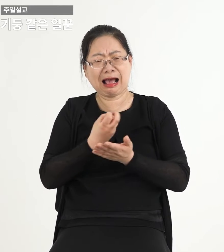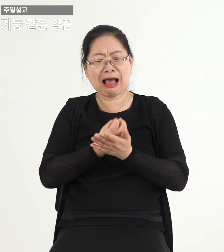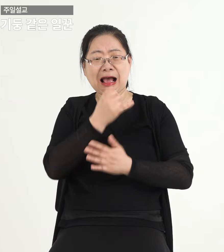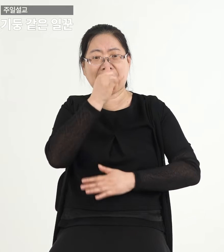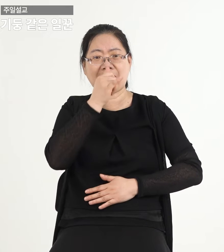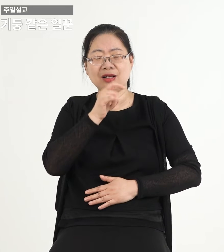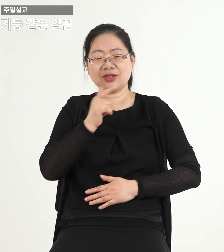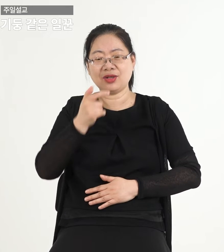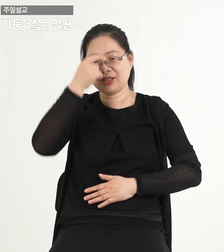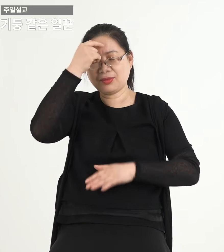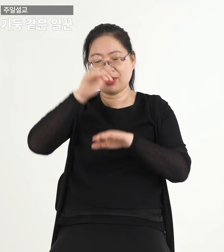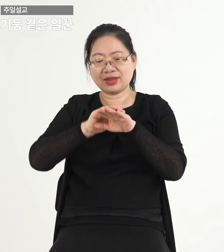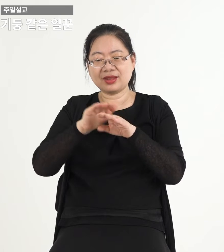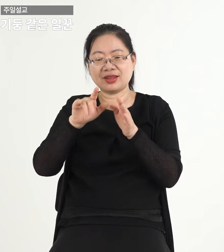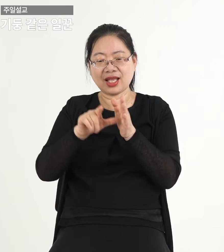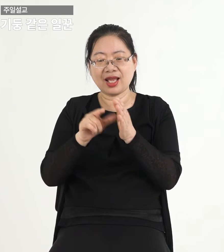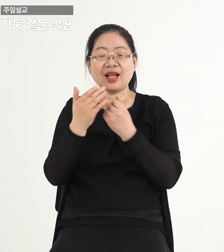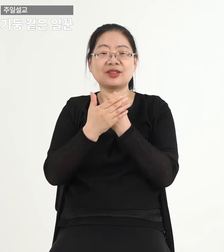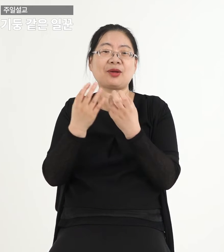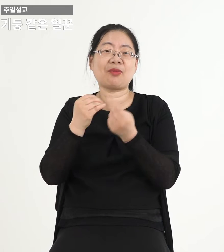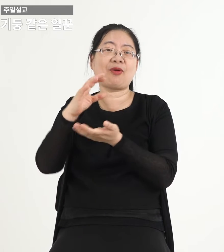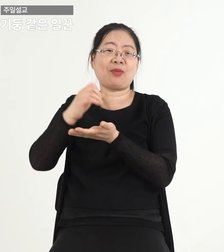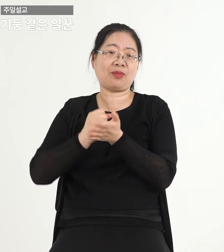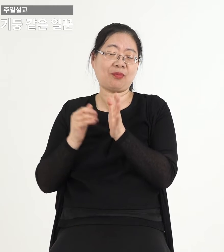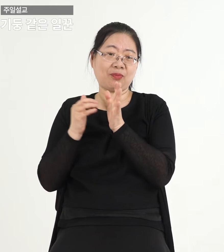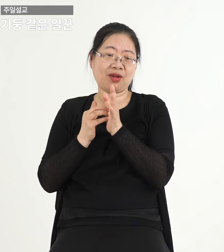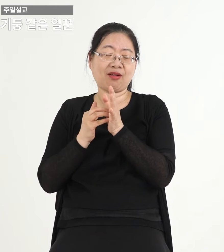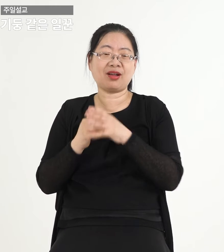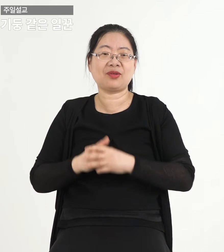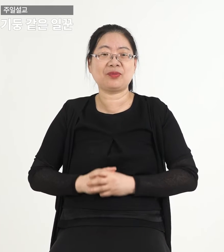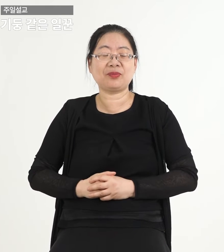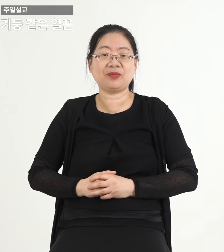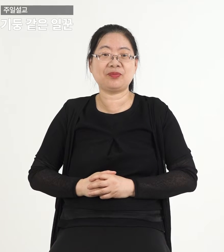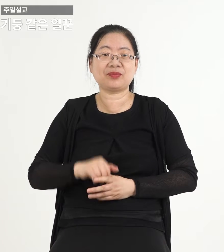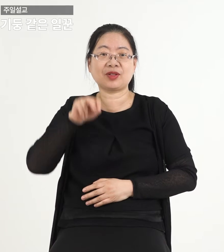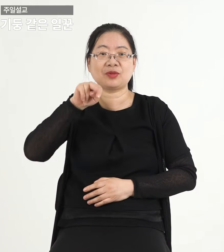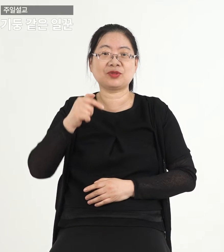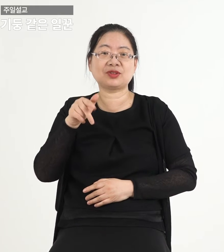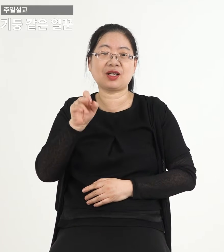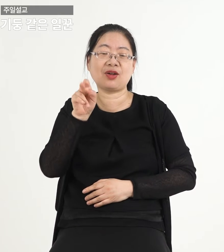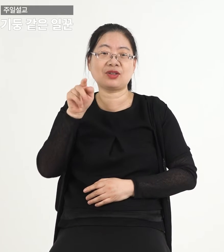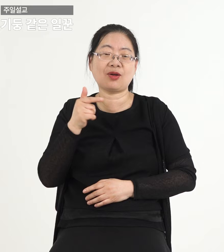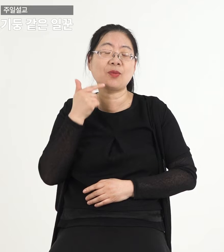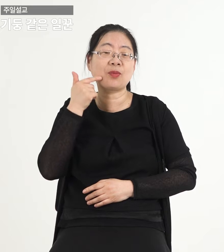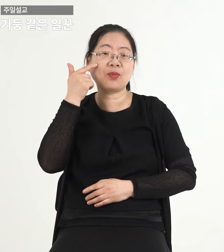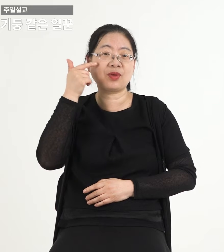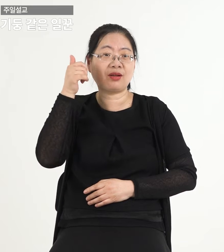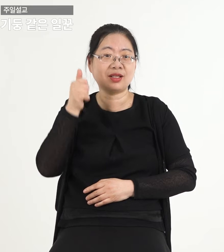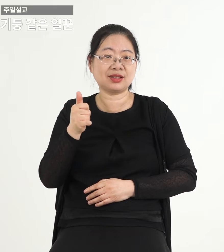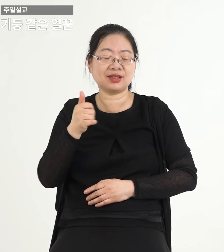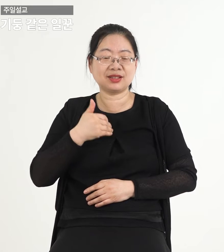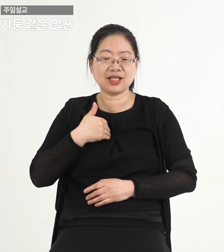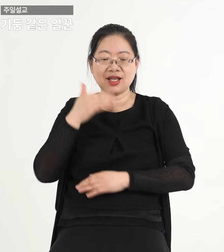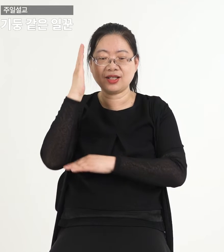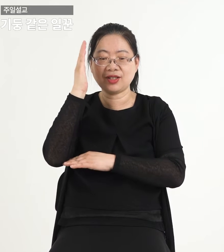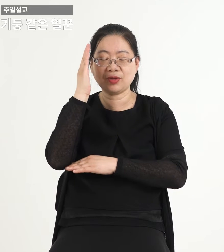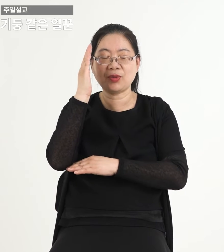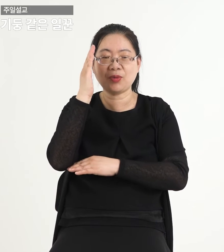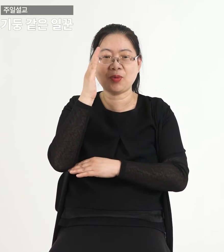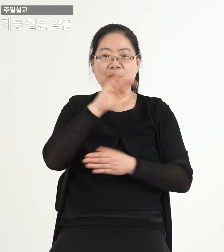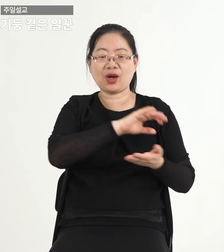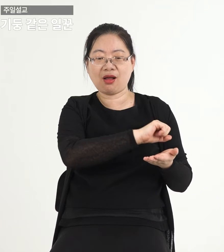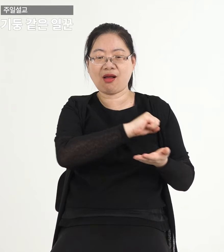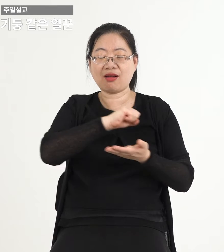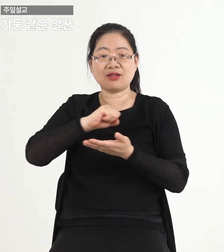근데 저녁 예배 때 얼마나 은혜를 많이 받았는지. 그때 순종현 목사님이 제 설교를